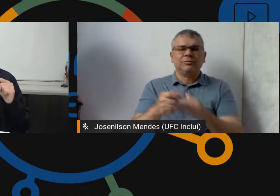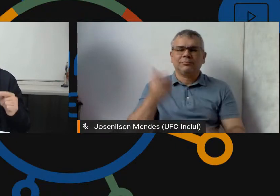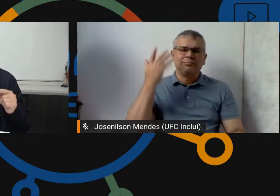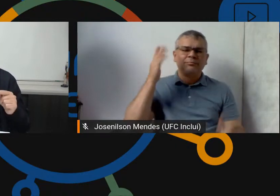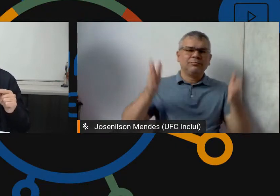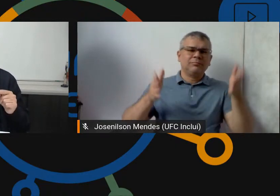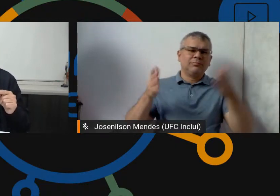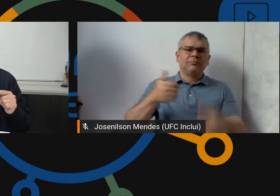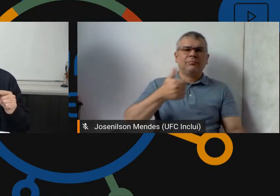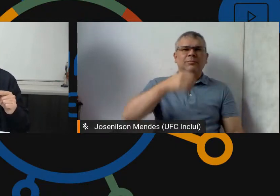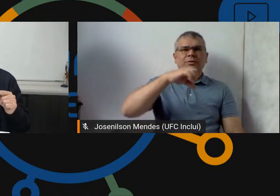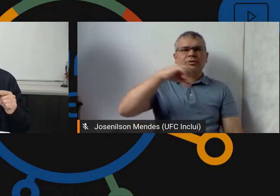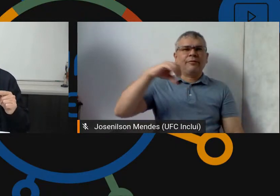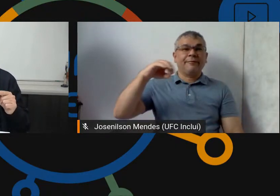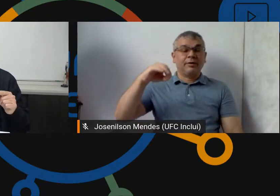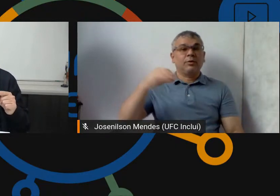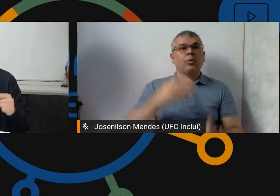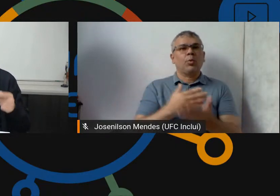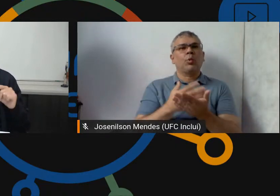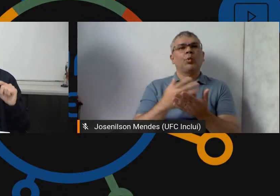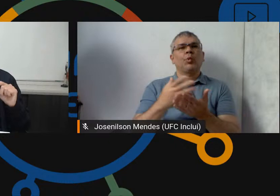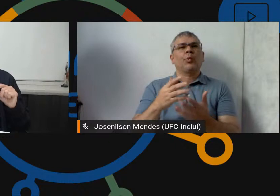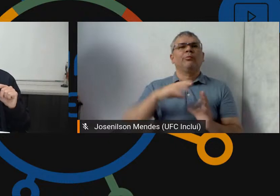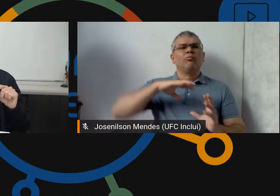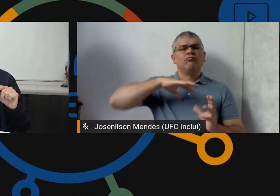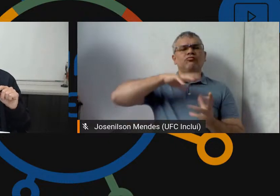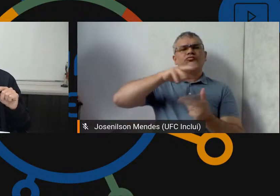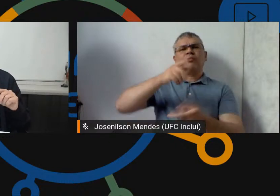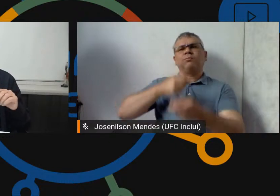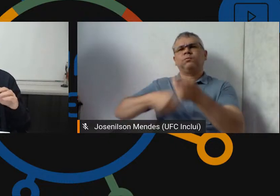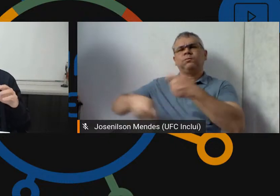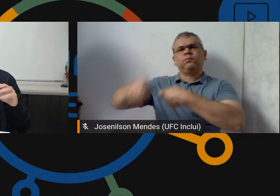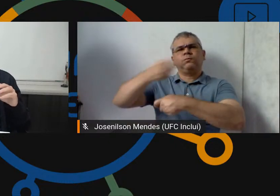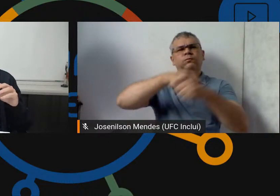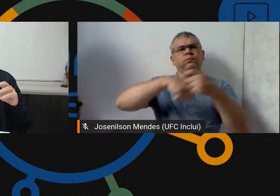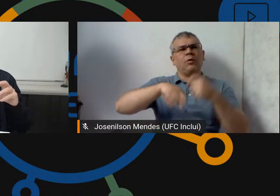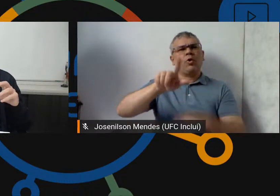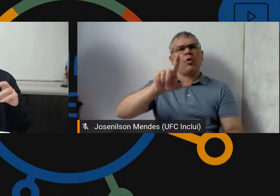ocorreu a globalização, tá? E essa globalização,